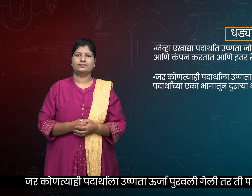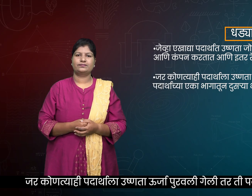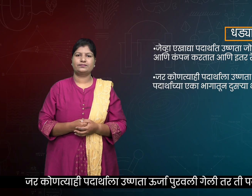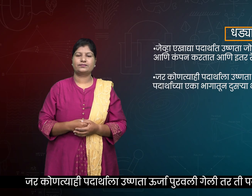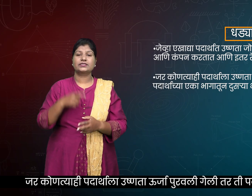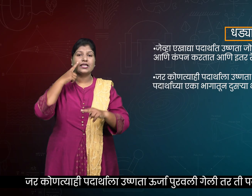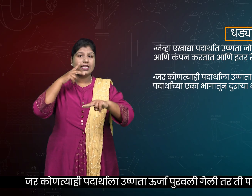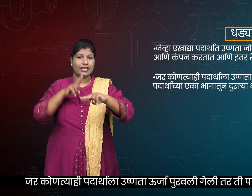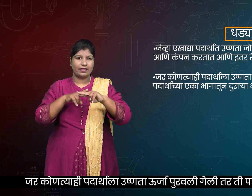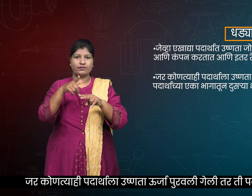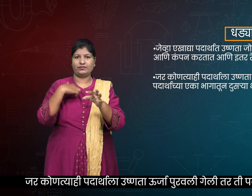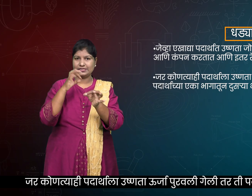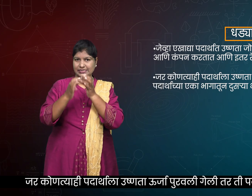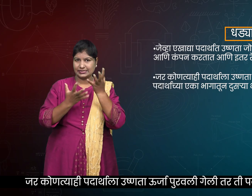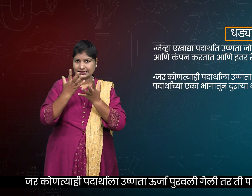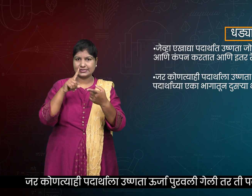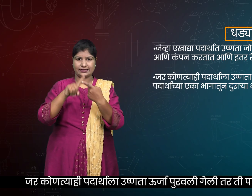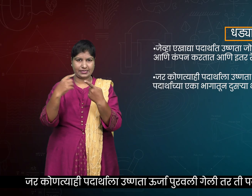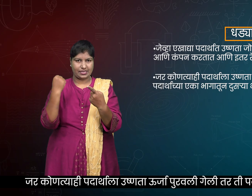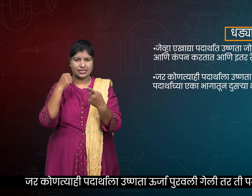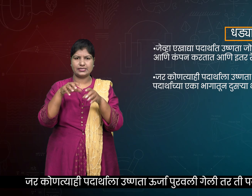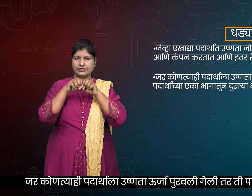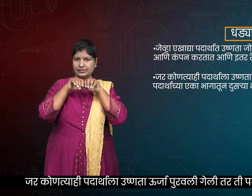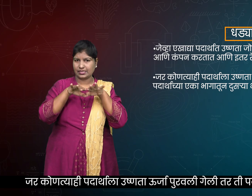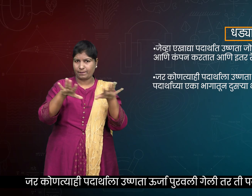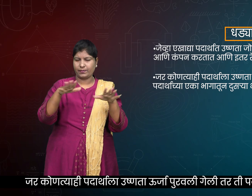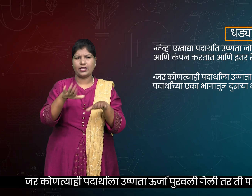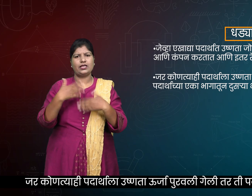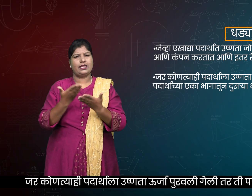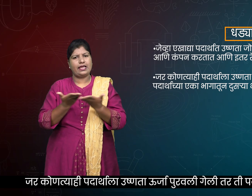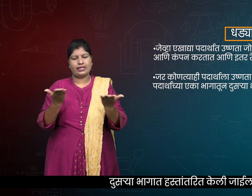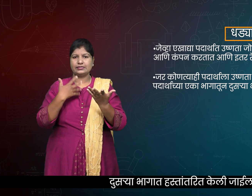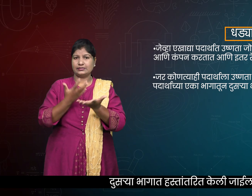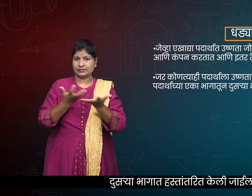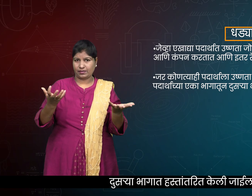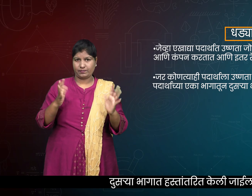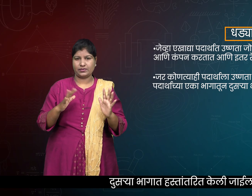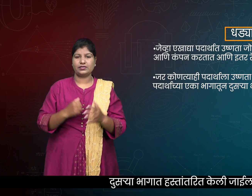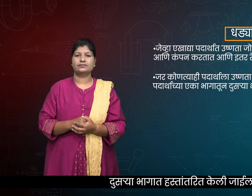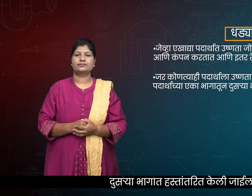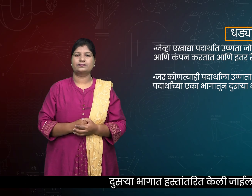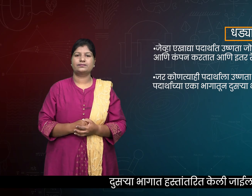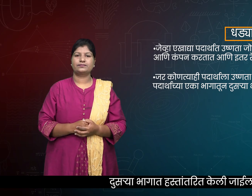जर कोणत्याही पदार्थाला उष्णता ऊर्जा पुरवली गेली तर ती पदार्थाच्या एका भागातून दुसऱ्या भागात हस्तांतरित केली जाईल.